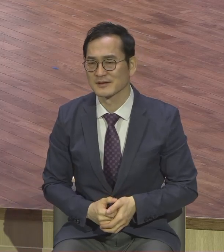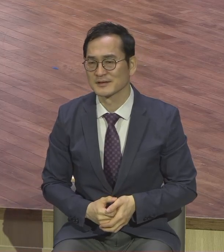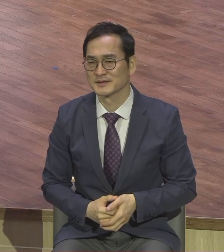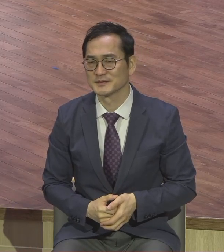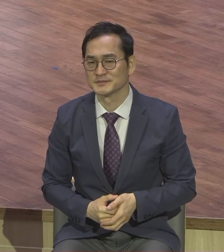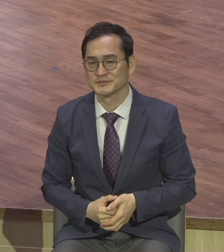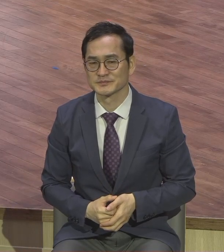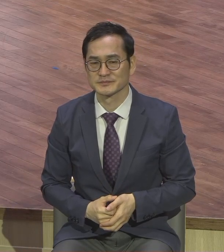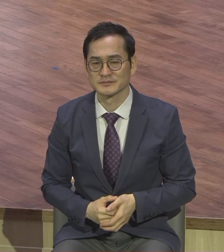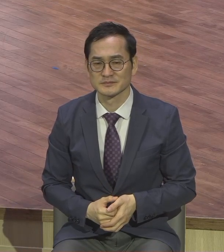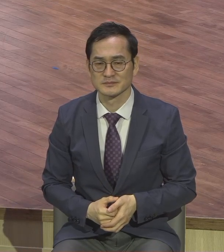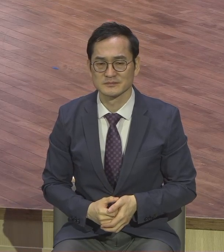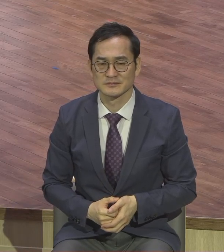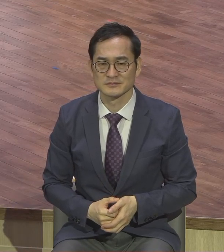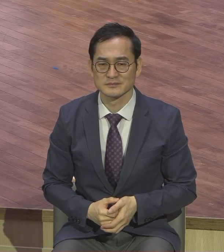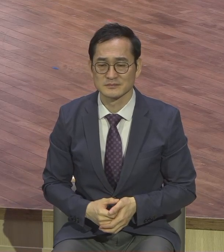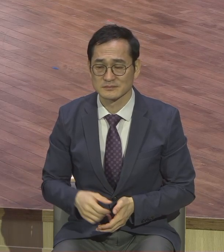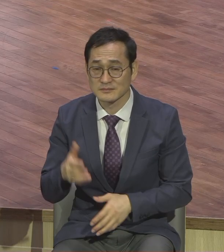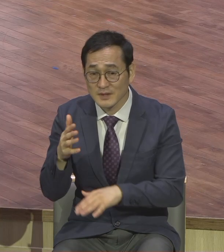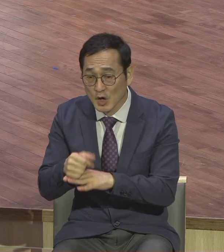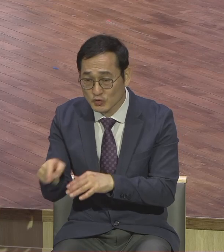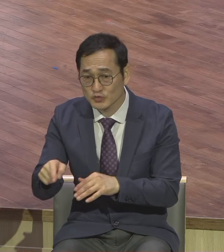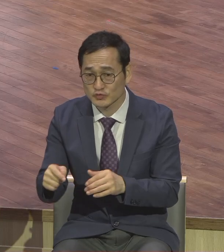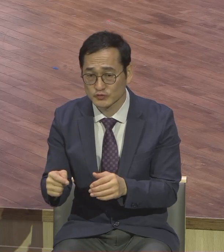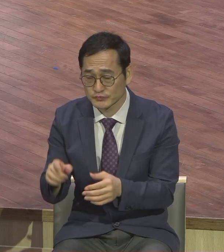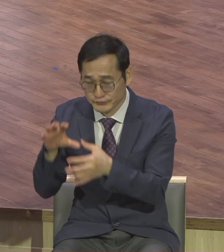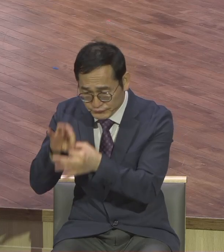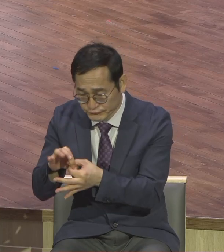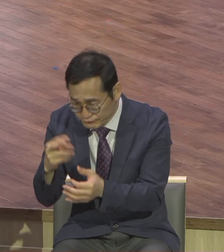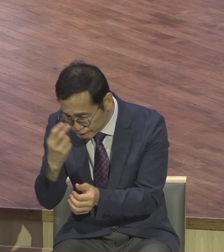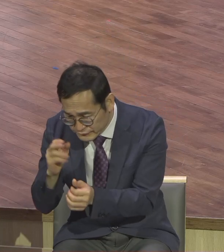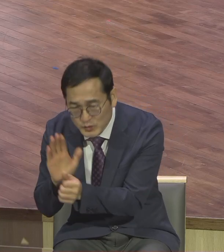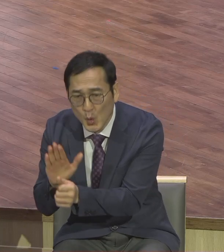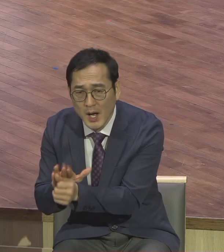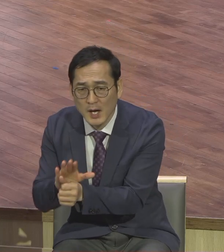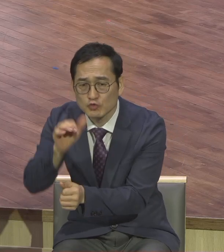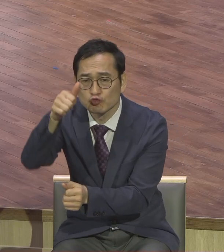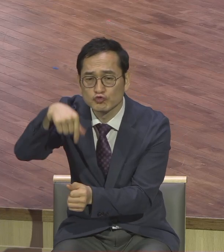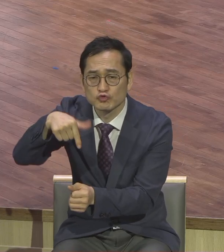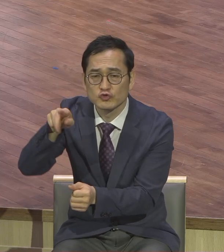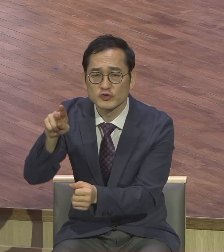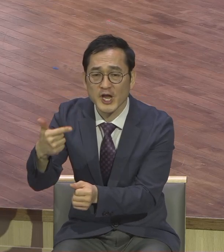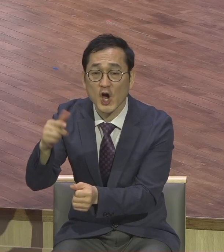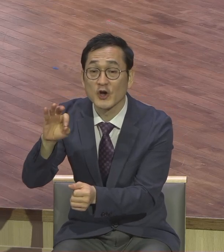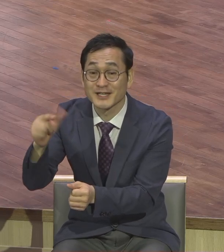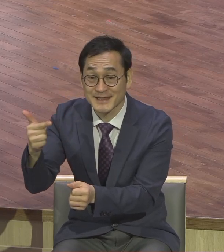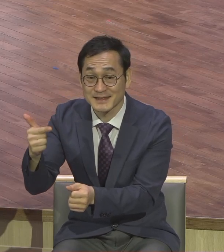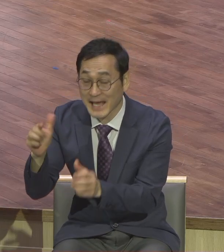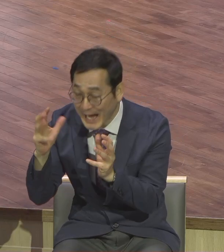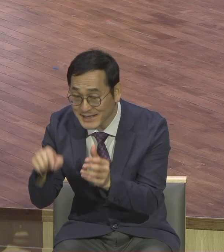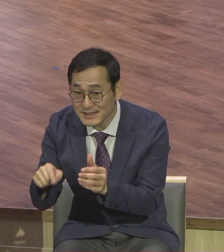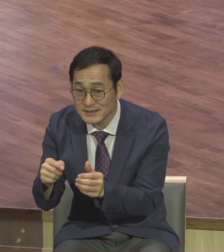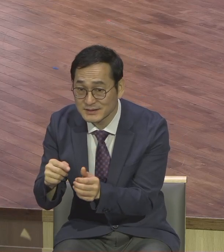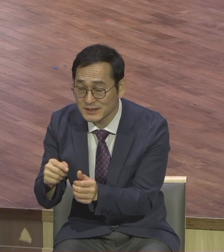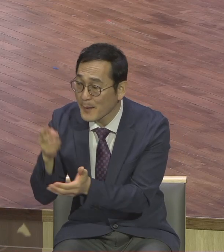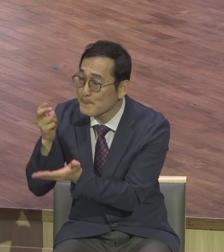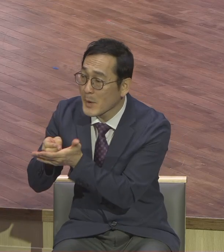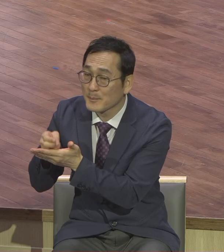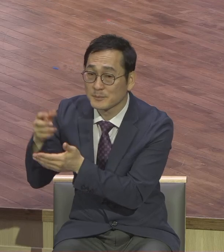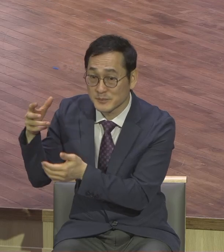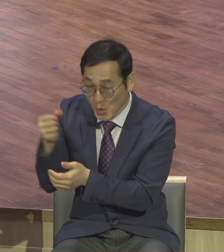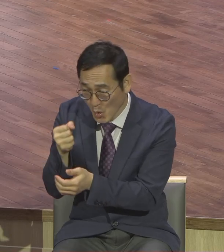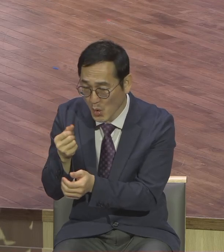그렇게 후견인과 청지기의 보호와 도움을 필요로 했습니다. 후견인은 어린 아이를